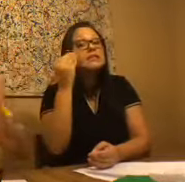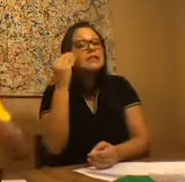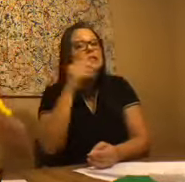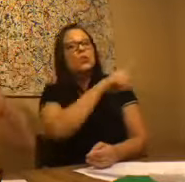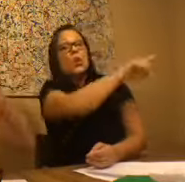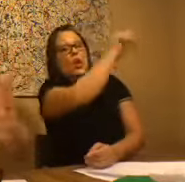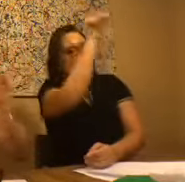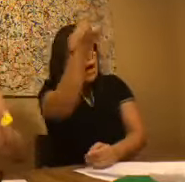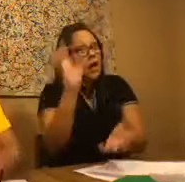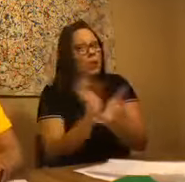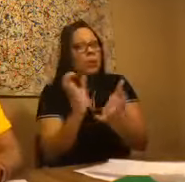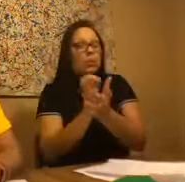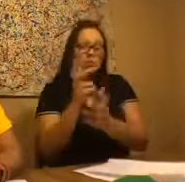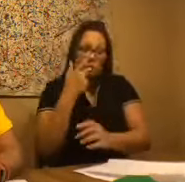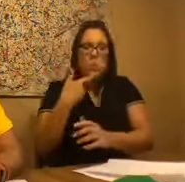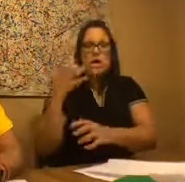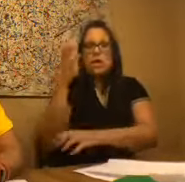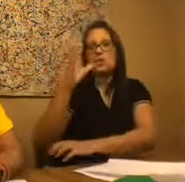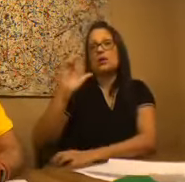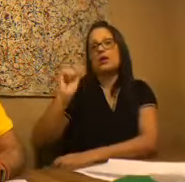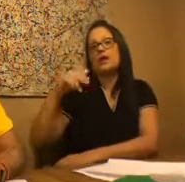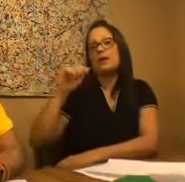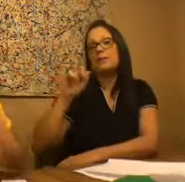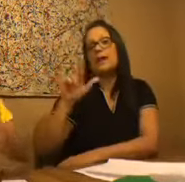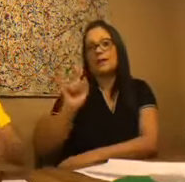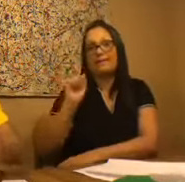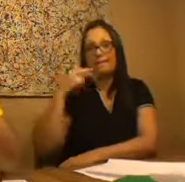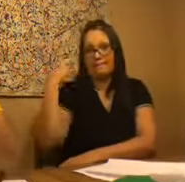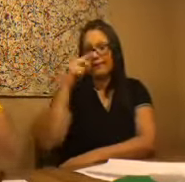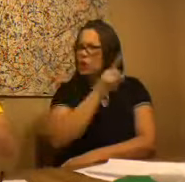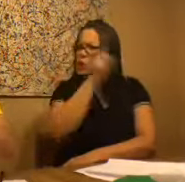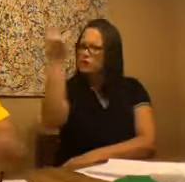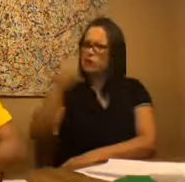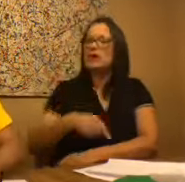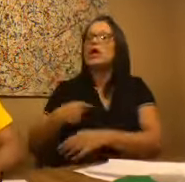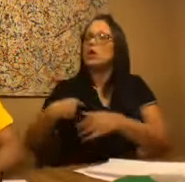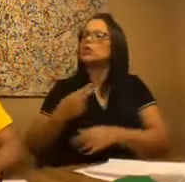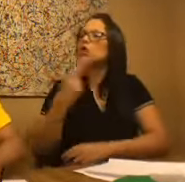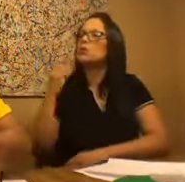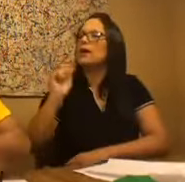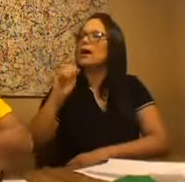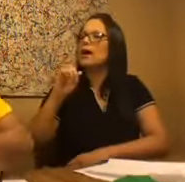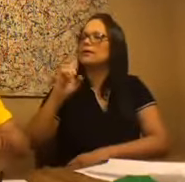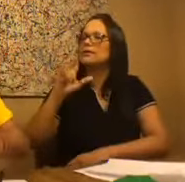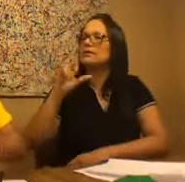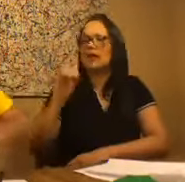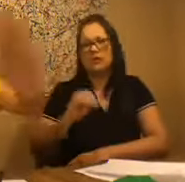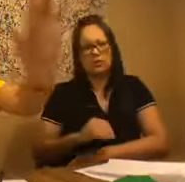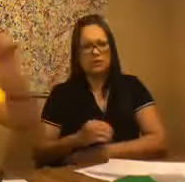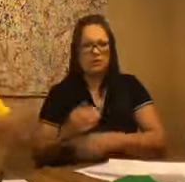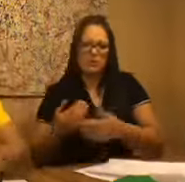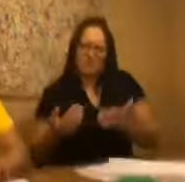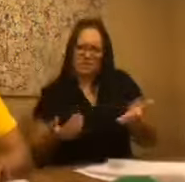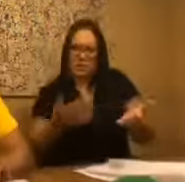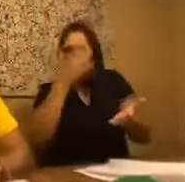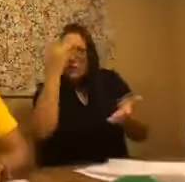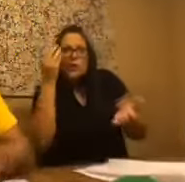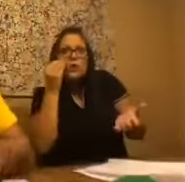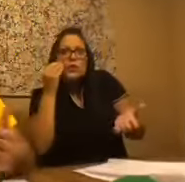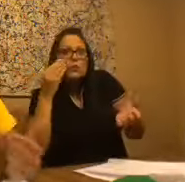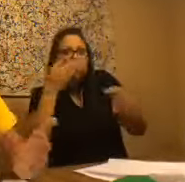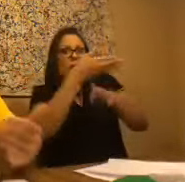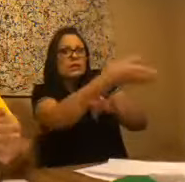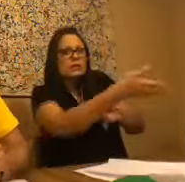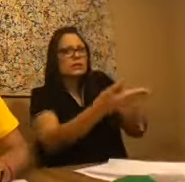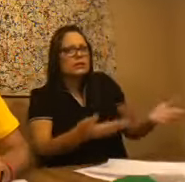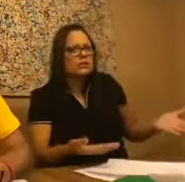dizendo que eram adere ou seja se ele foge do tumulto teria o alho perfeita estava em brasília